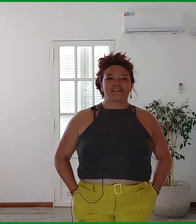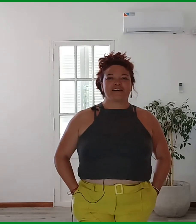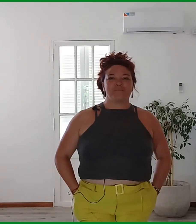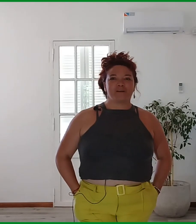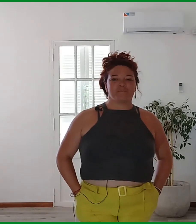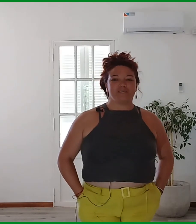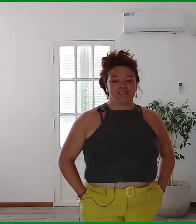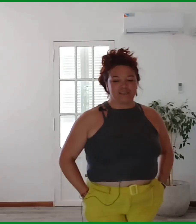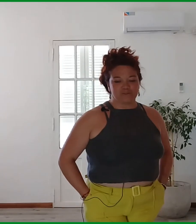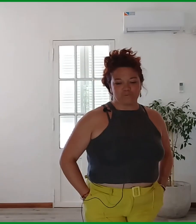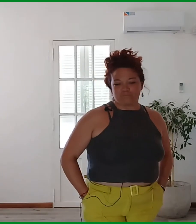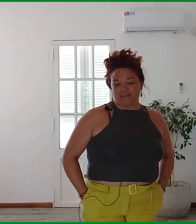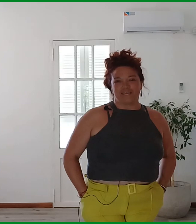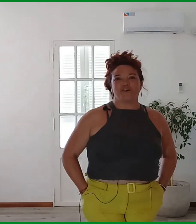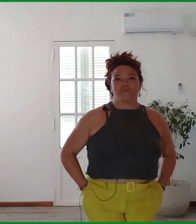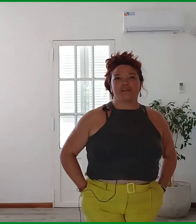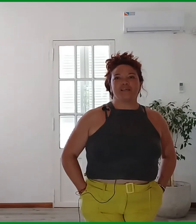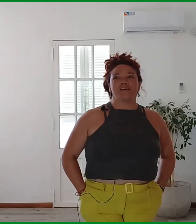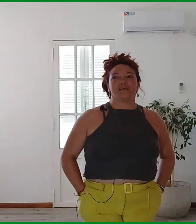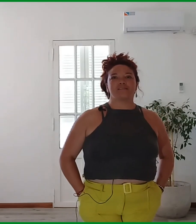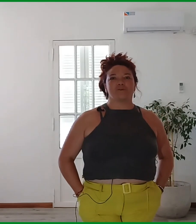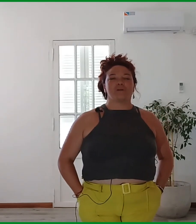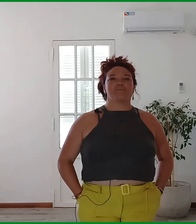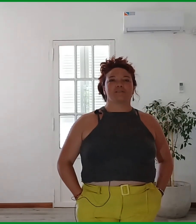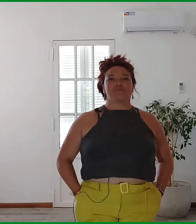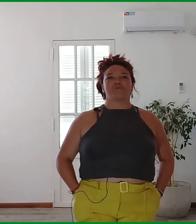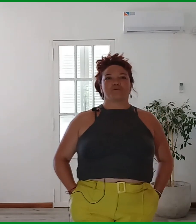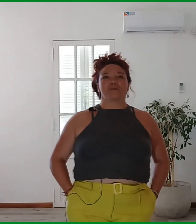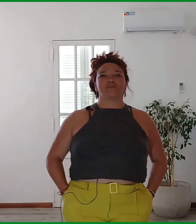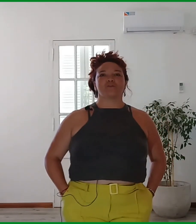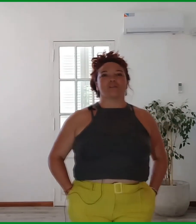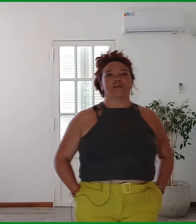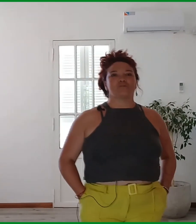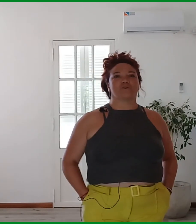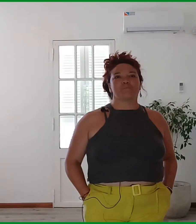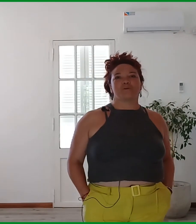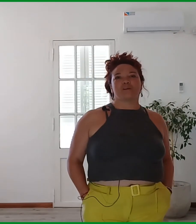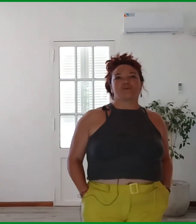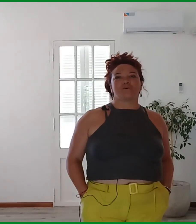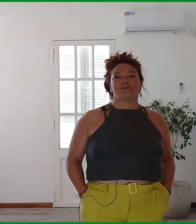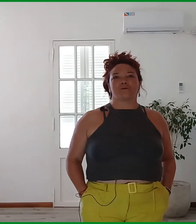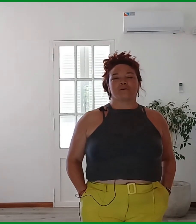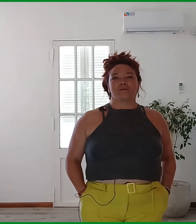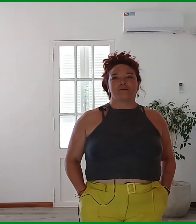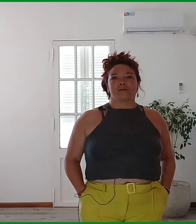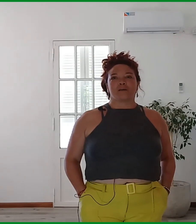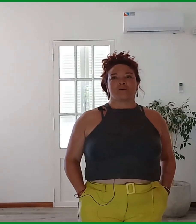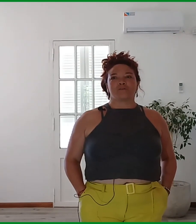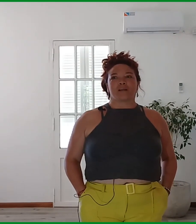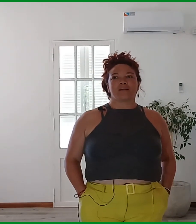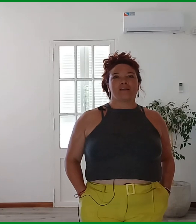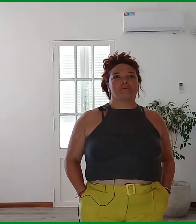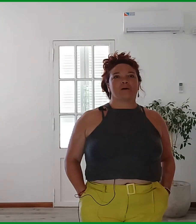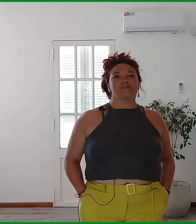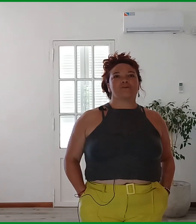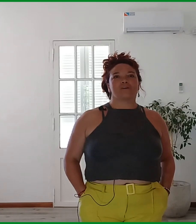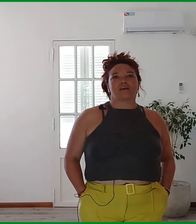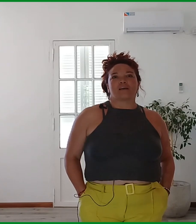callejero para mí es un estilo de vida y ha sido una plataforma en donde yo he podido encontrar el espacio que